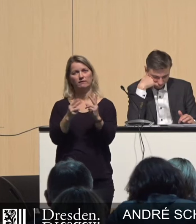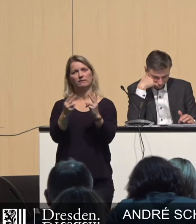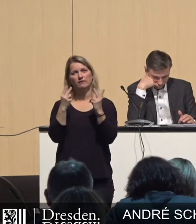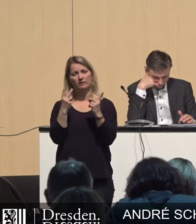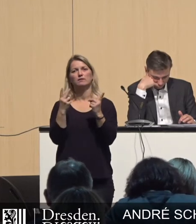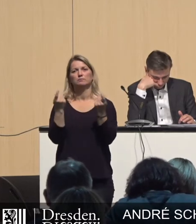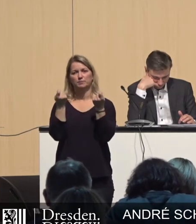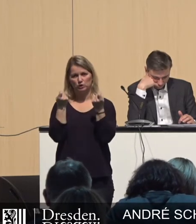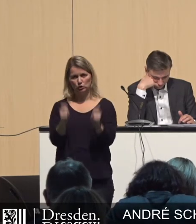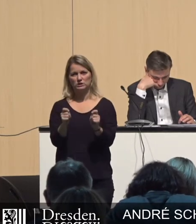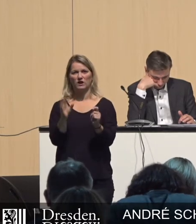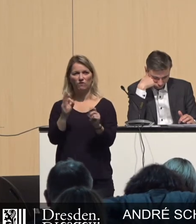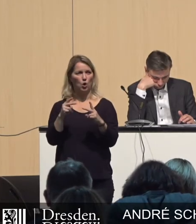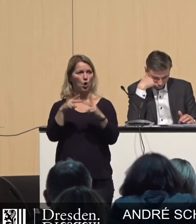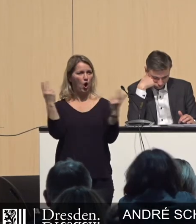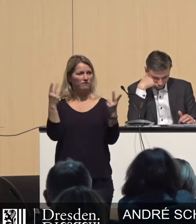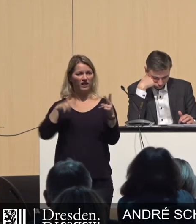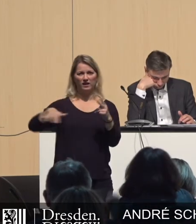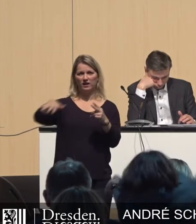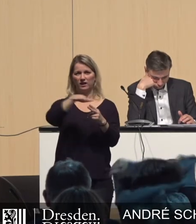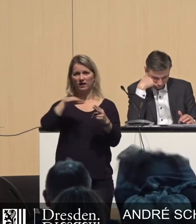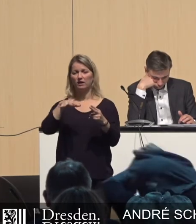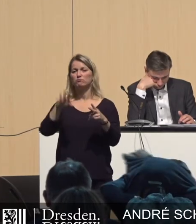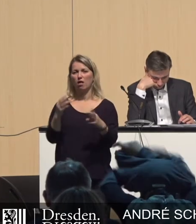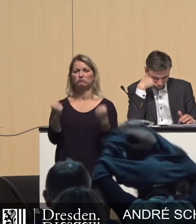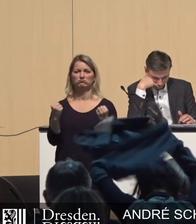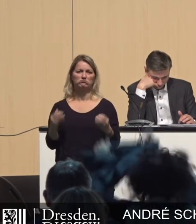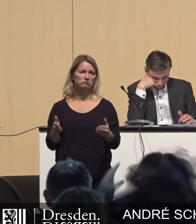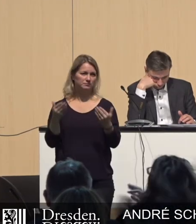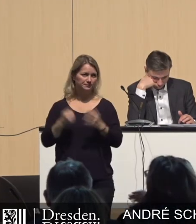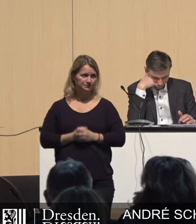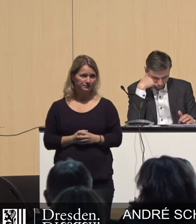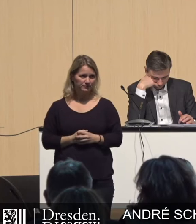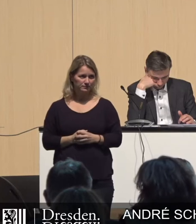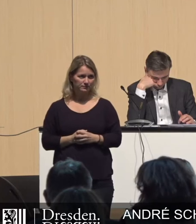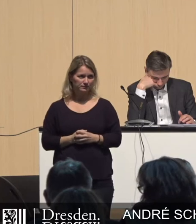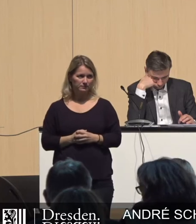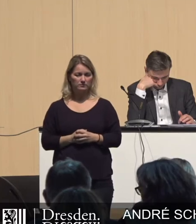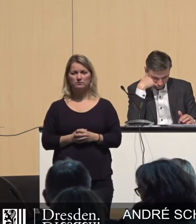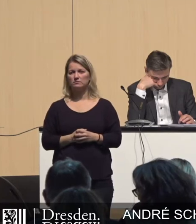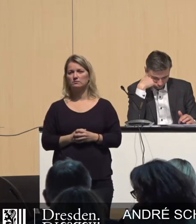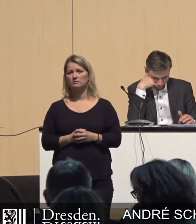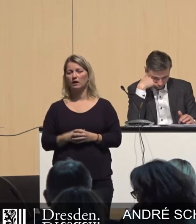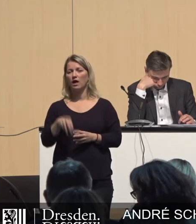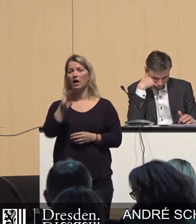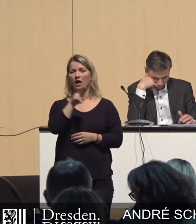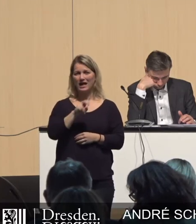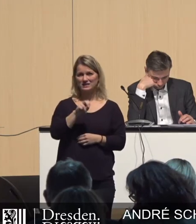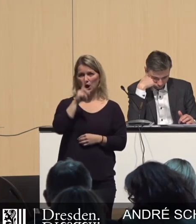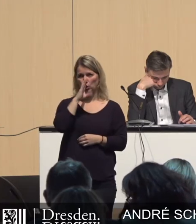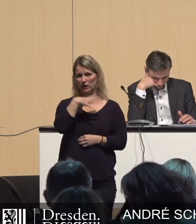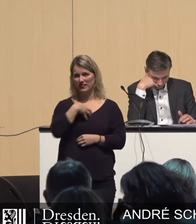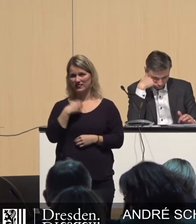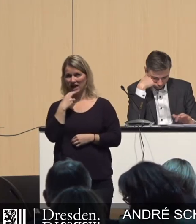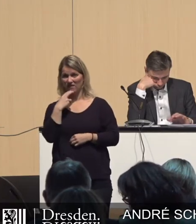zur Stärkung des öffentlichen Sektors gefasst. Die Fusion von DREWAG und ENSO